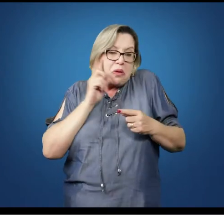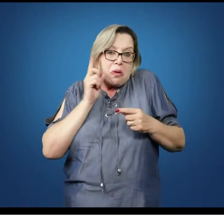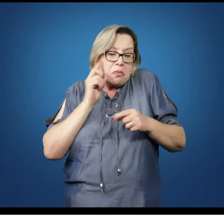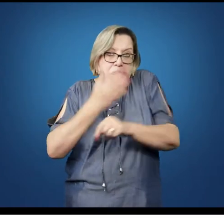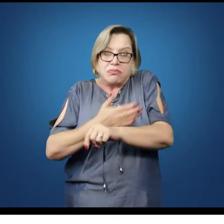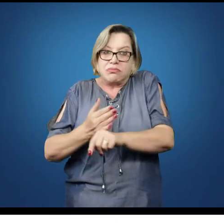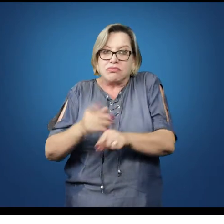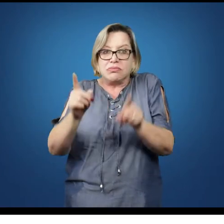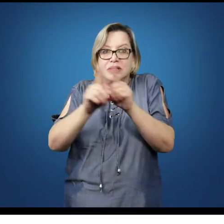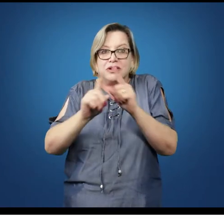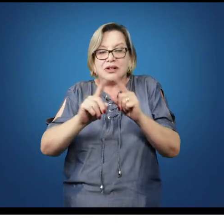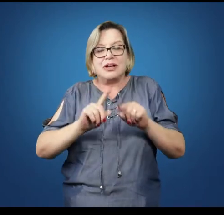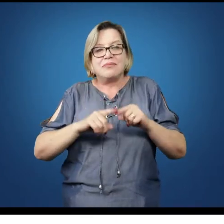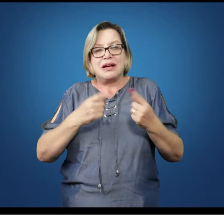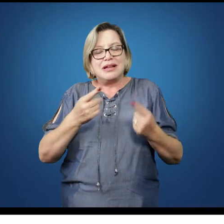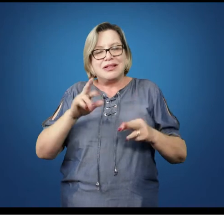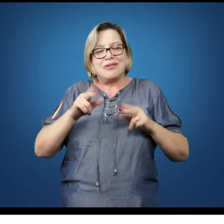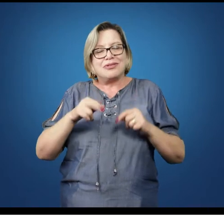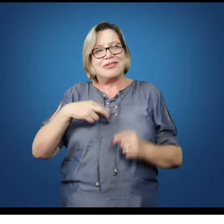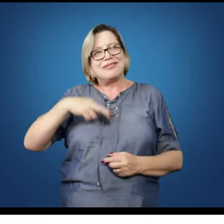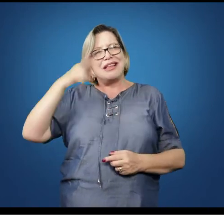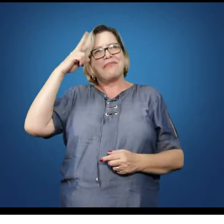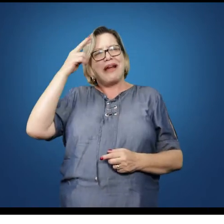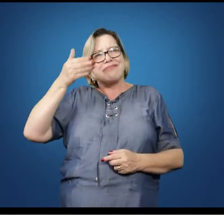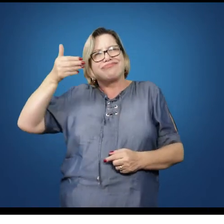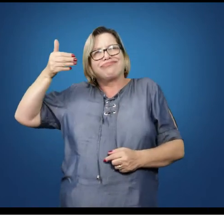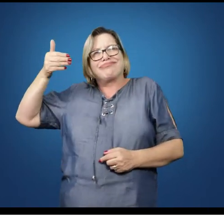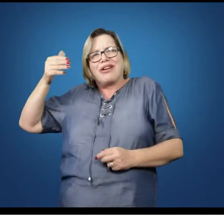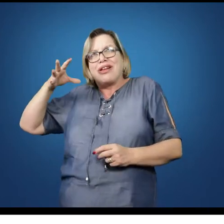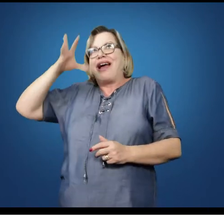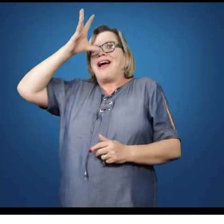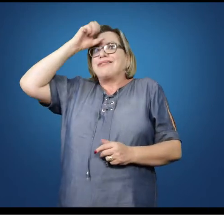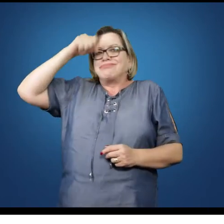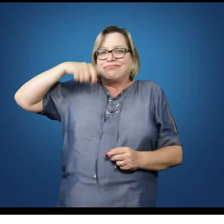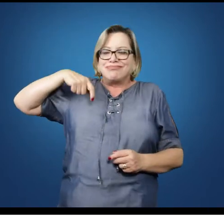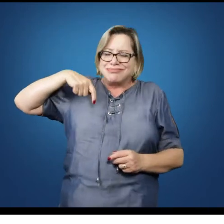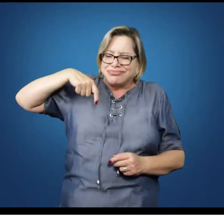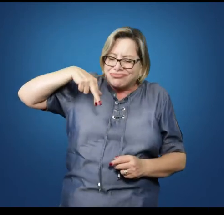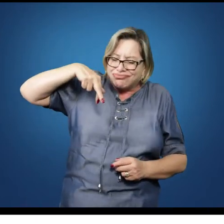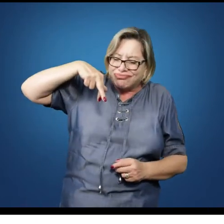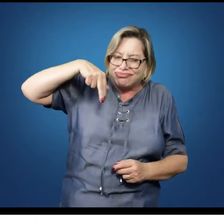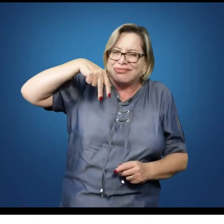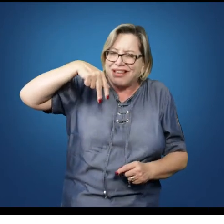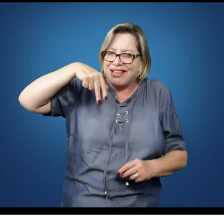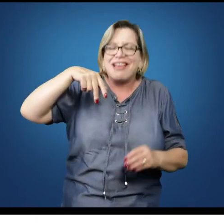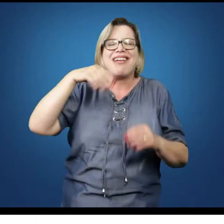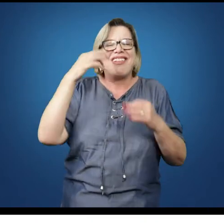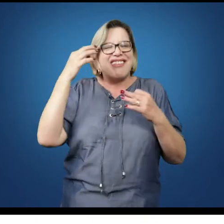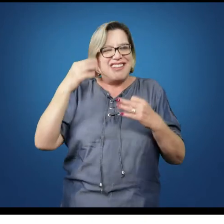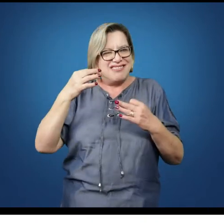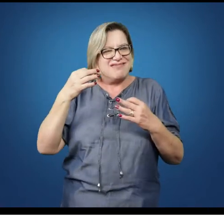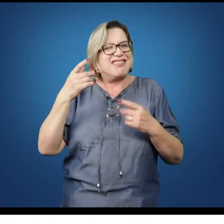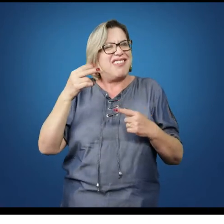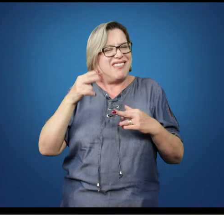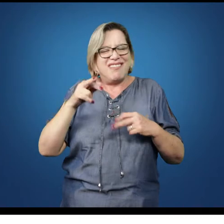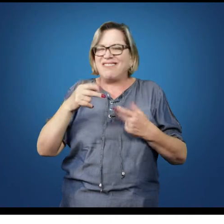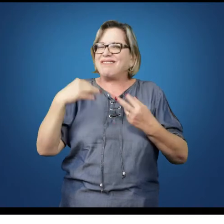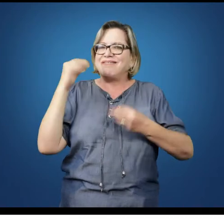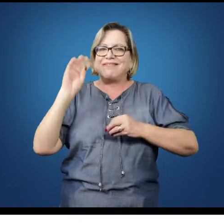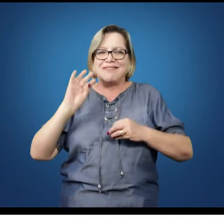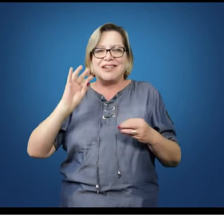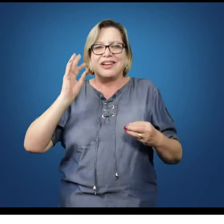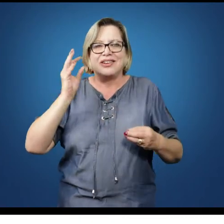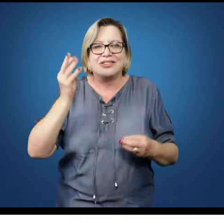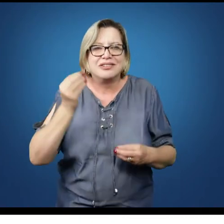nós lembrássemos como nós aprendemos a andar lá na infância, os primeiros passos, certamente não haveria muita diferença